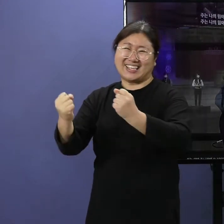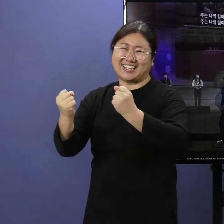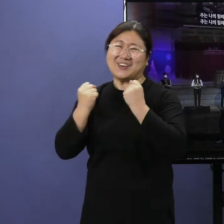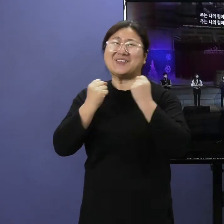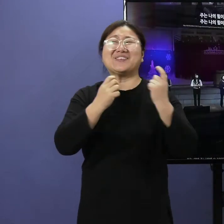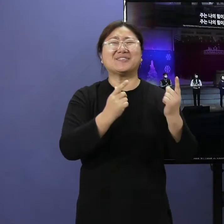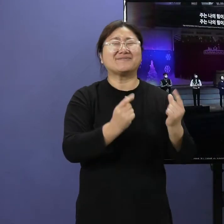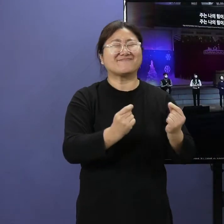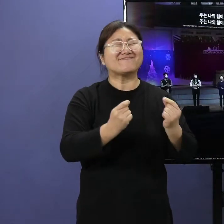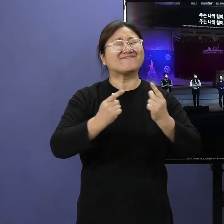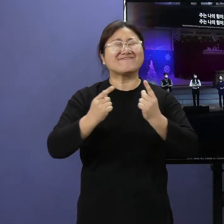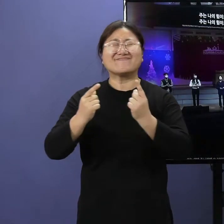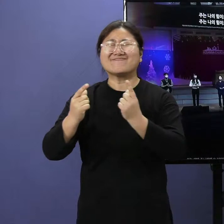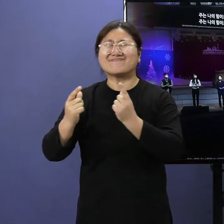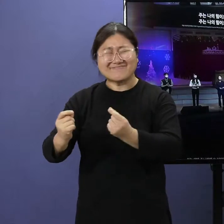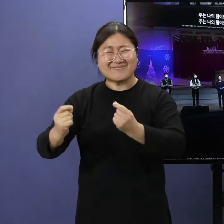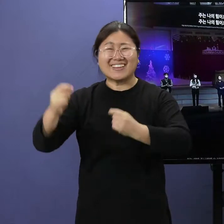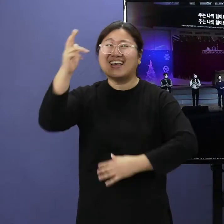힘이여,